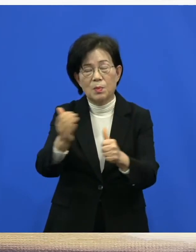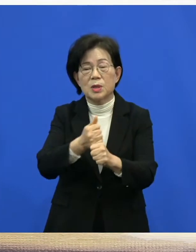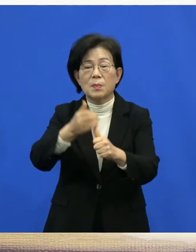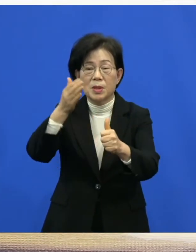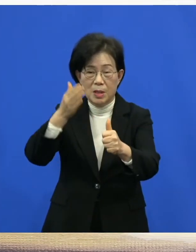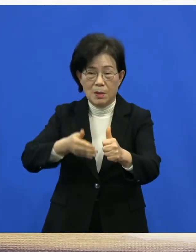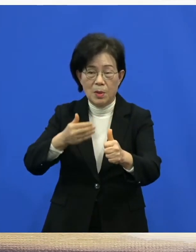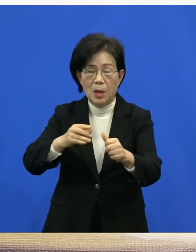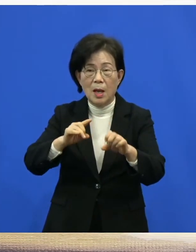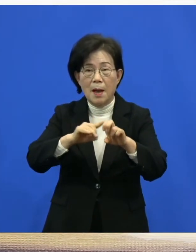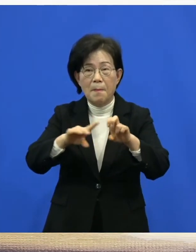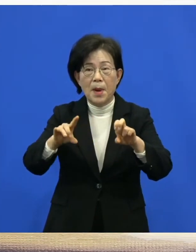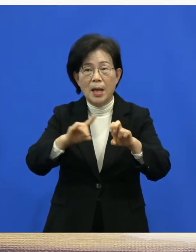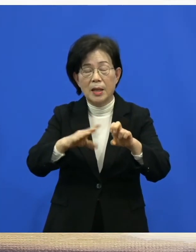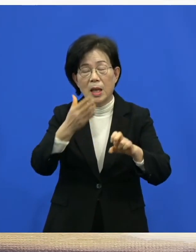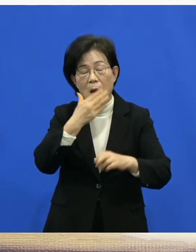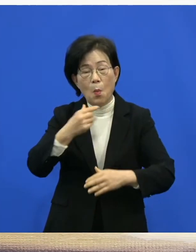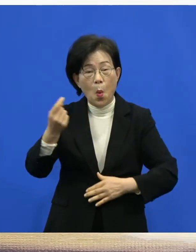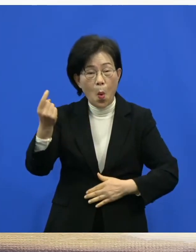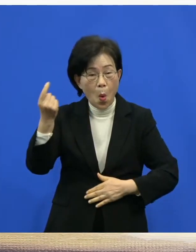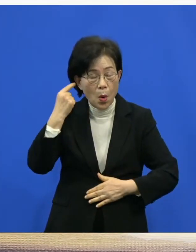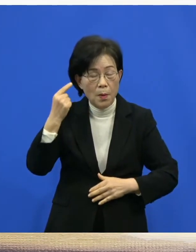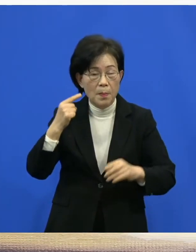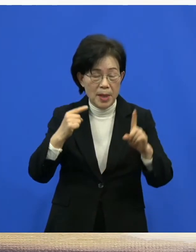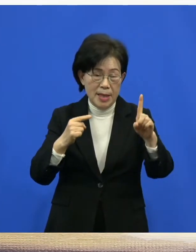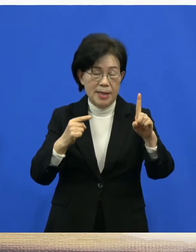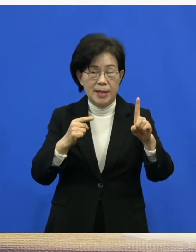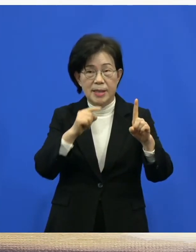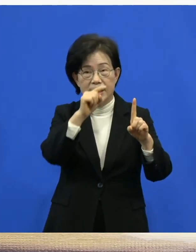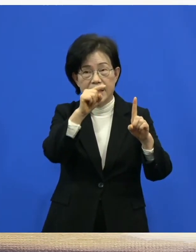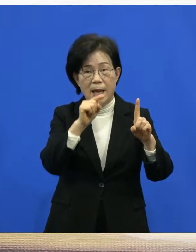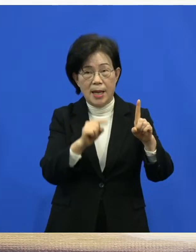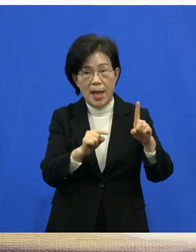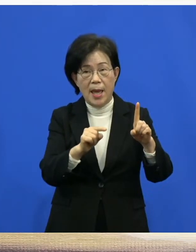여러분, 마태복음을 보면 신비롭지 않아요? 마태복음 1장에